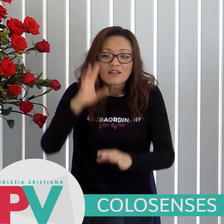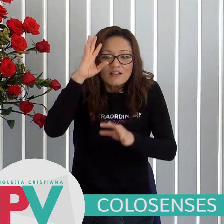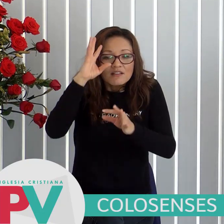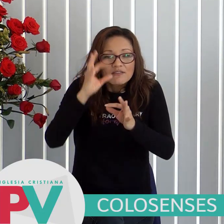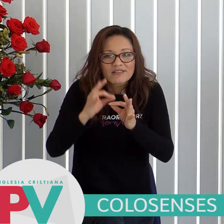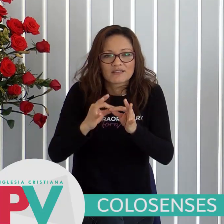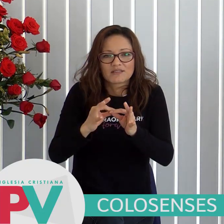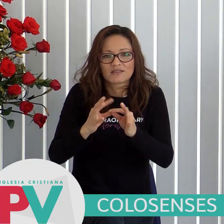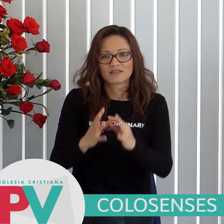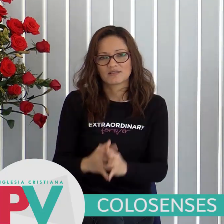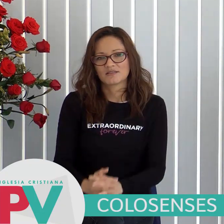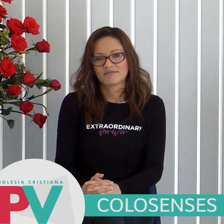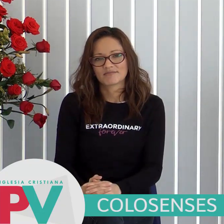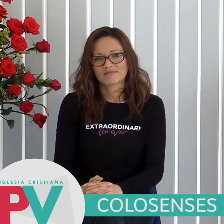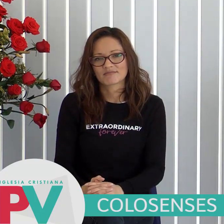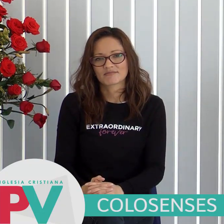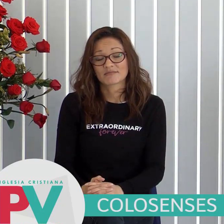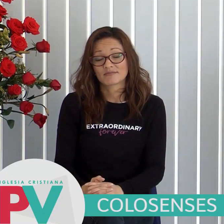fe.